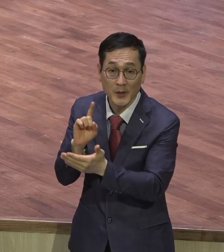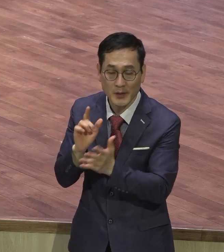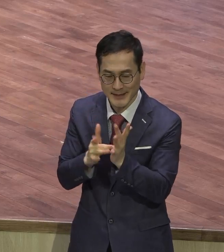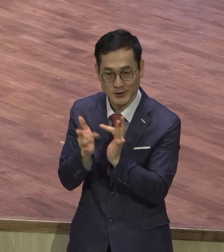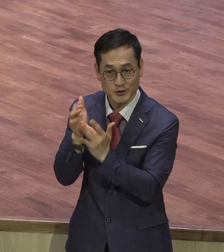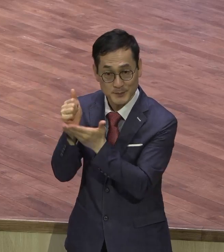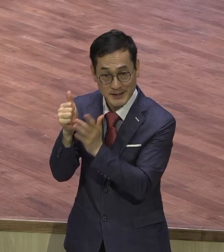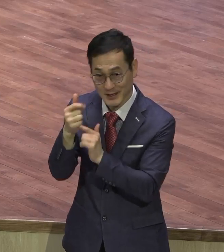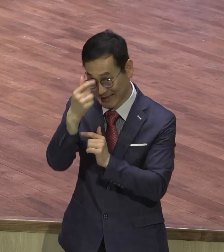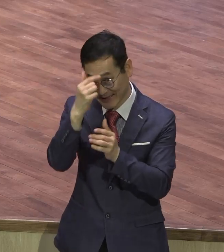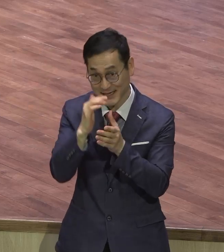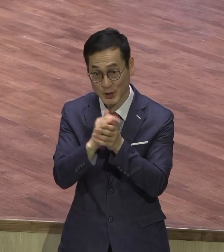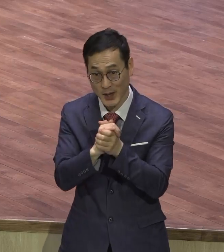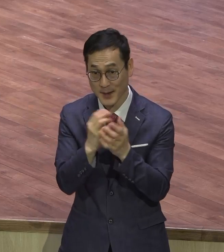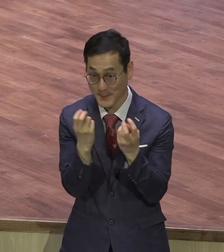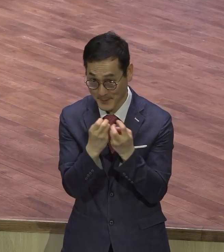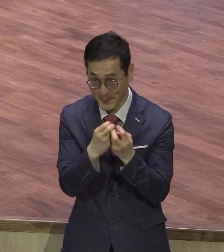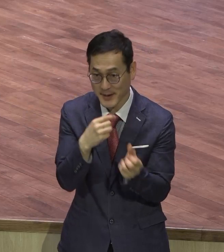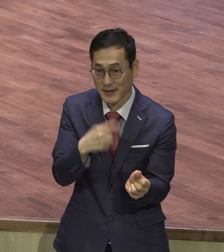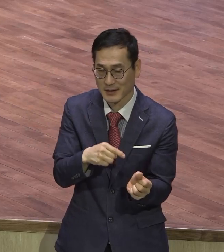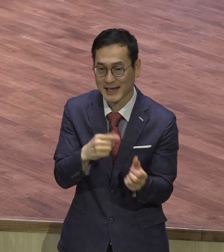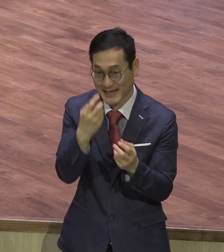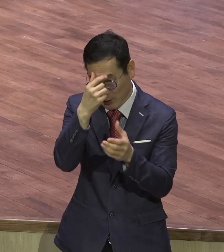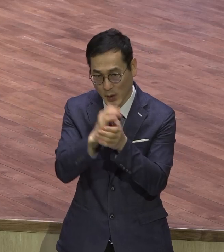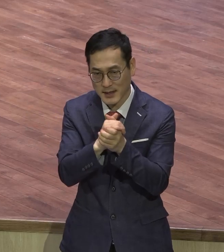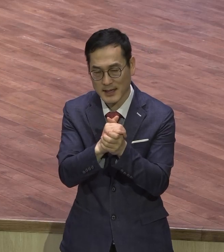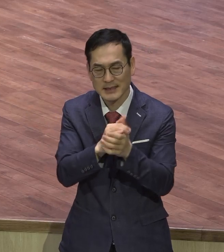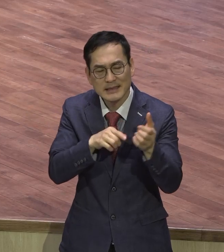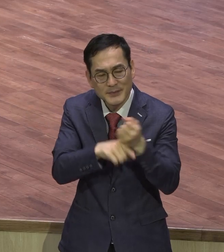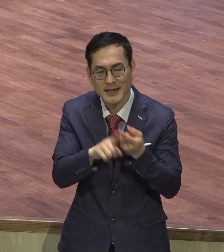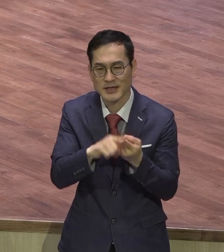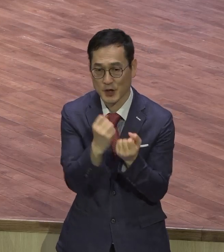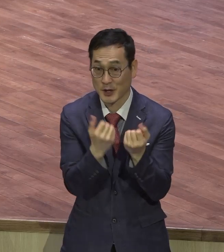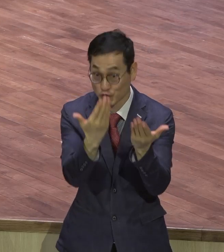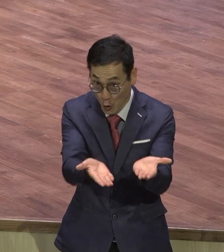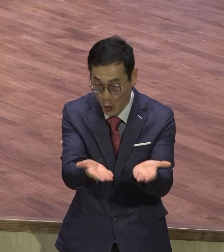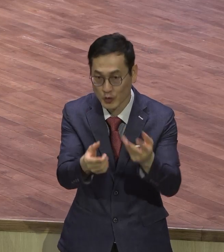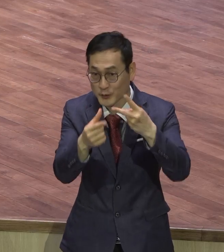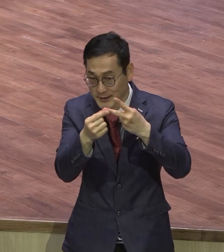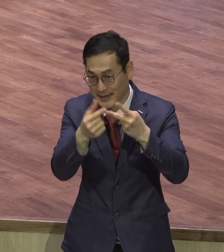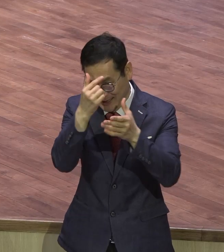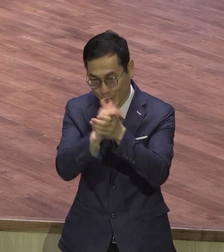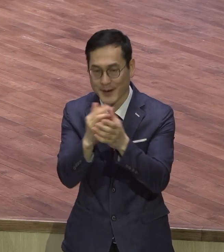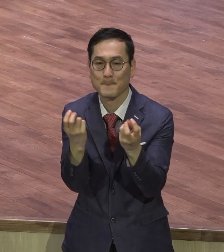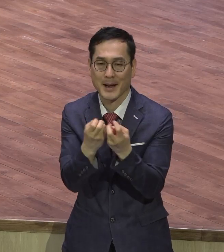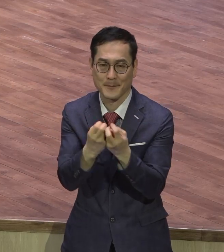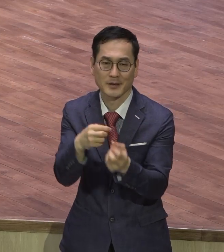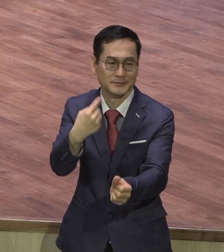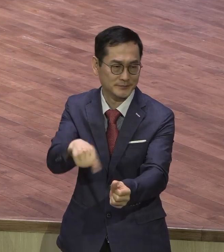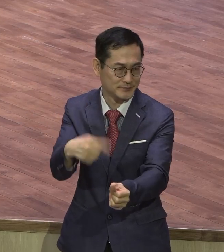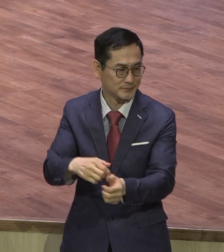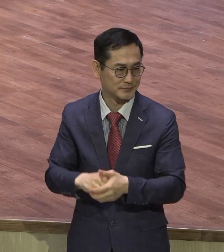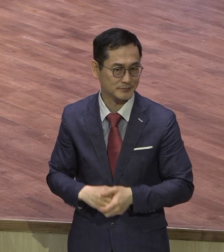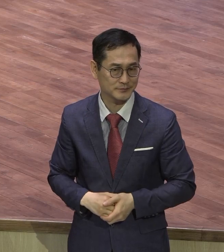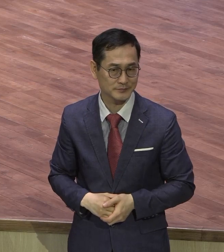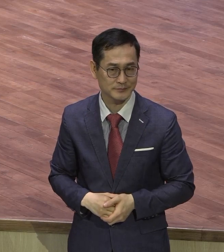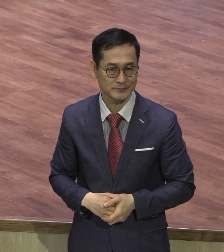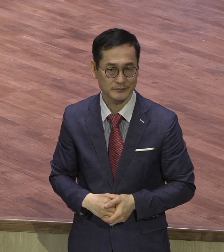예수님께서 기도의 본질을 말씀하신 후에 이제는 기도하는 방법에 대해서 말씀하고 있어요. 너희는 이렇게